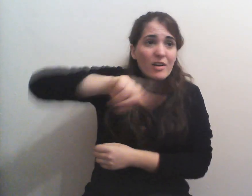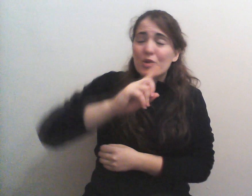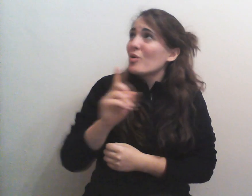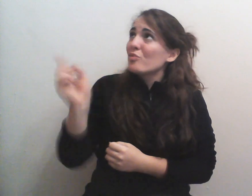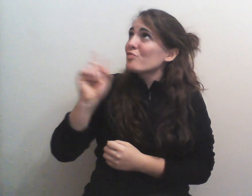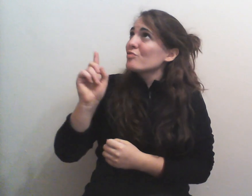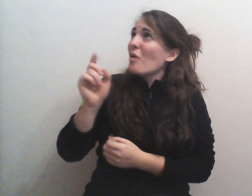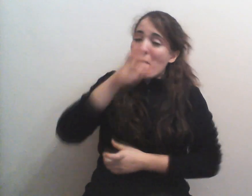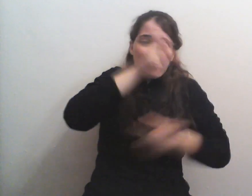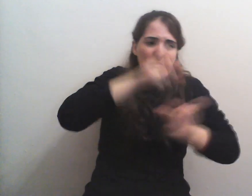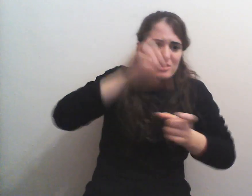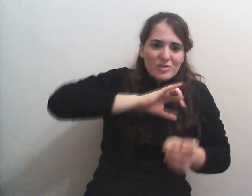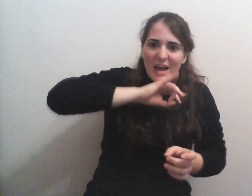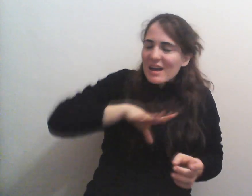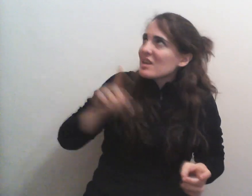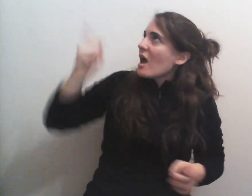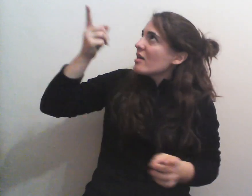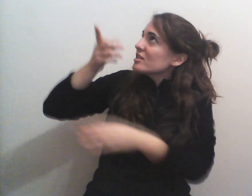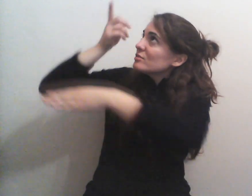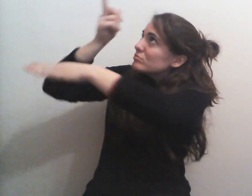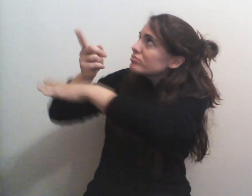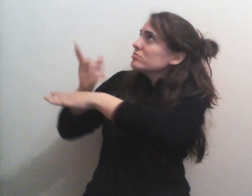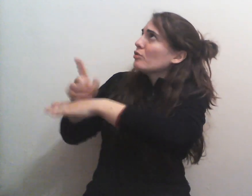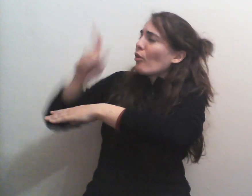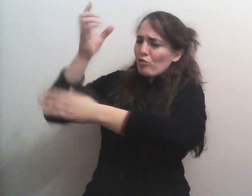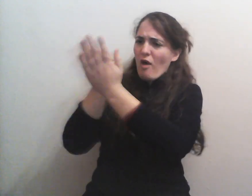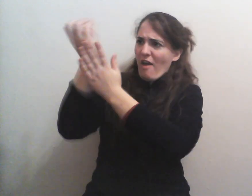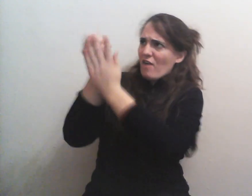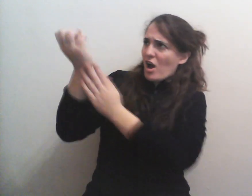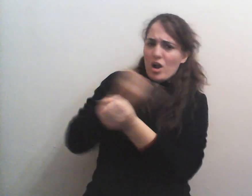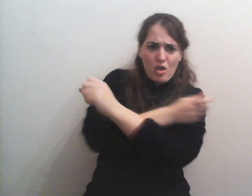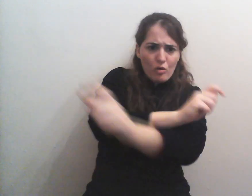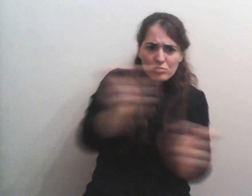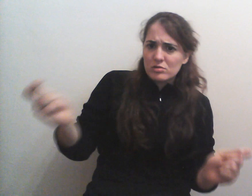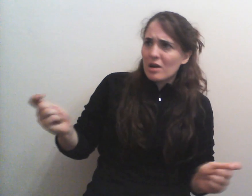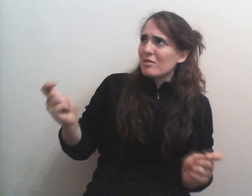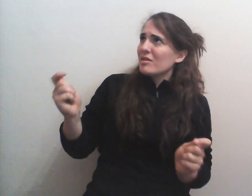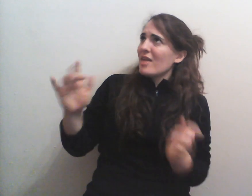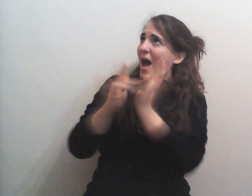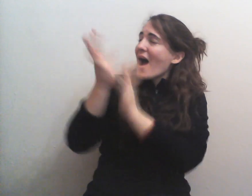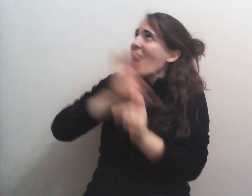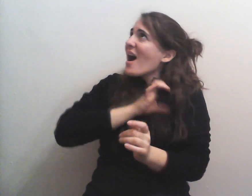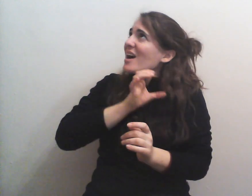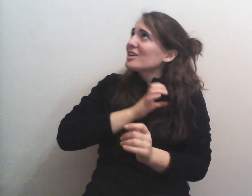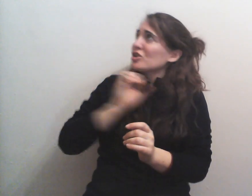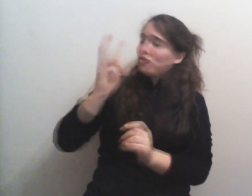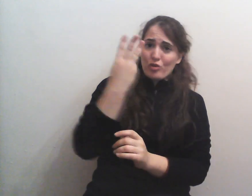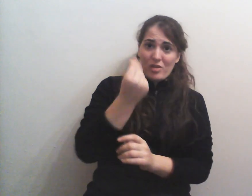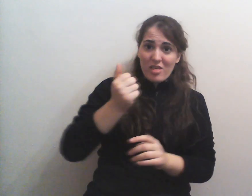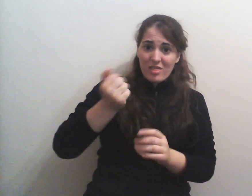ti, Señor, a escribir el Evangelio, a resucitar a Cristo al tercer día? ¿Quién te ató a ti las manos, Señor?